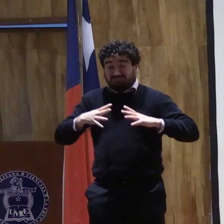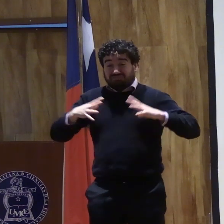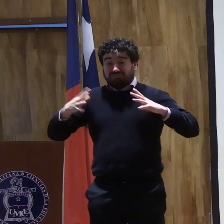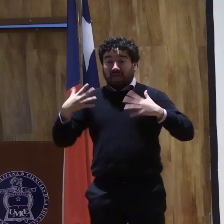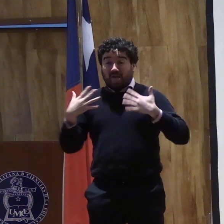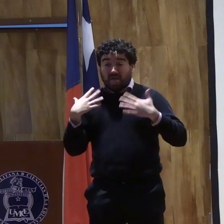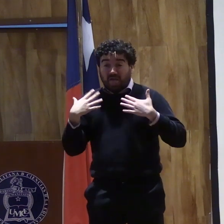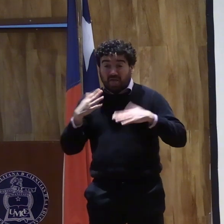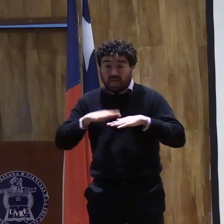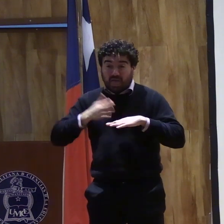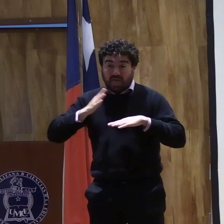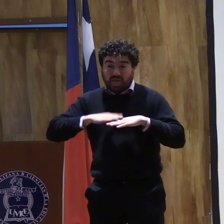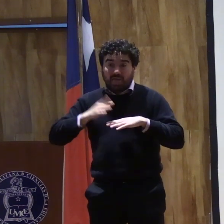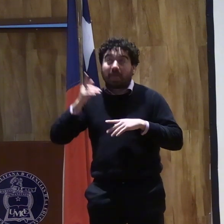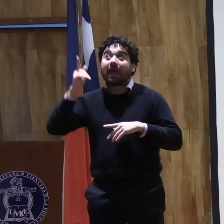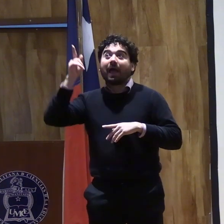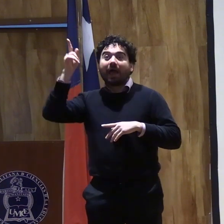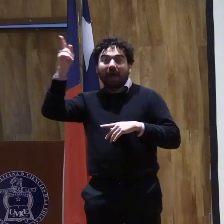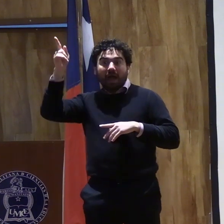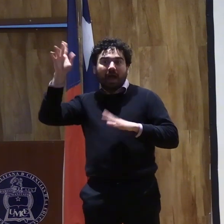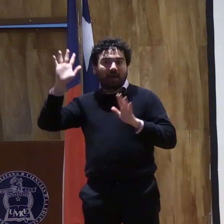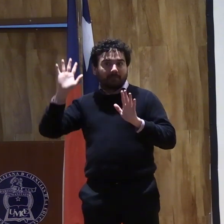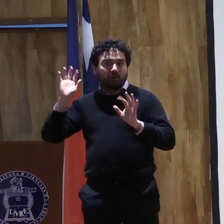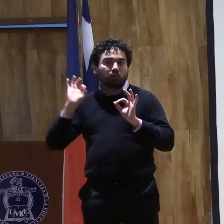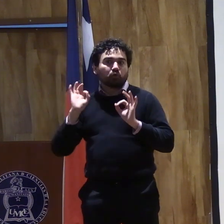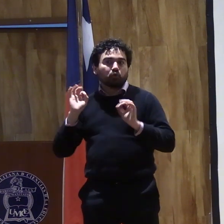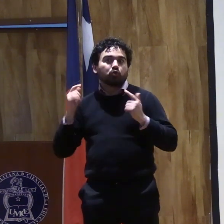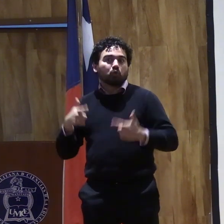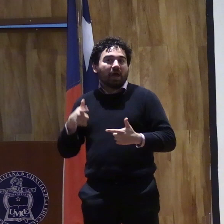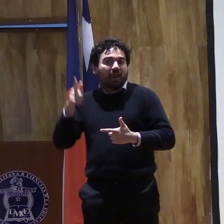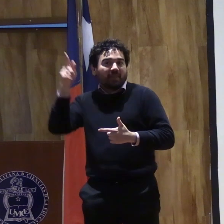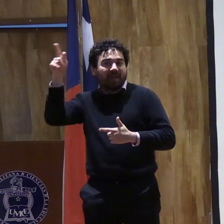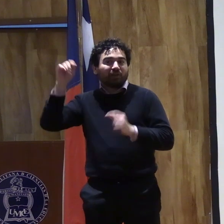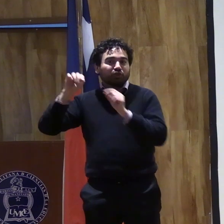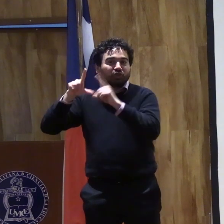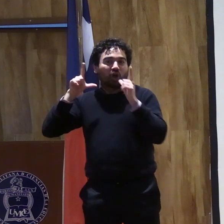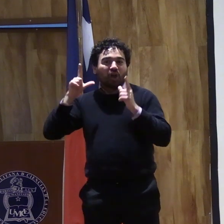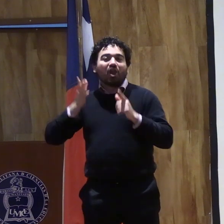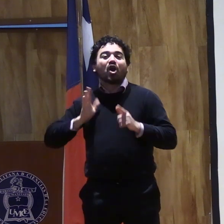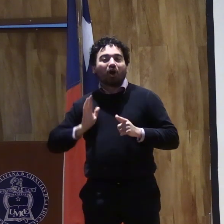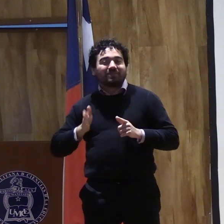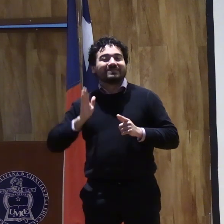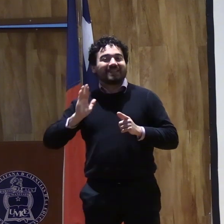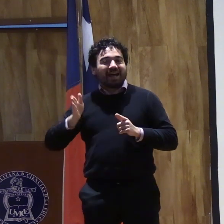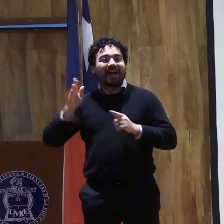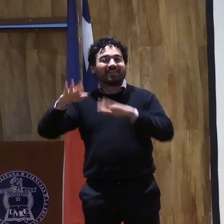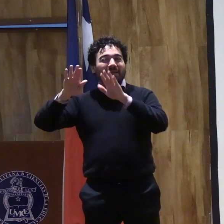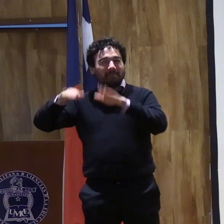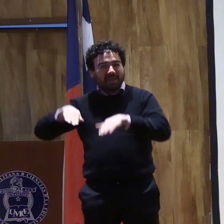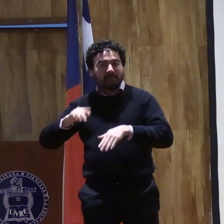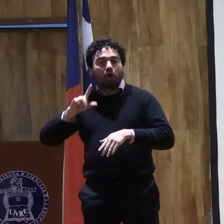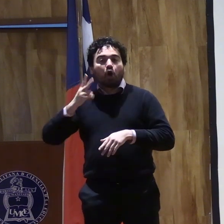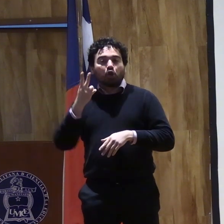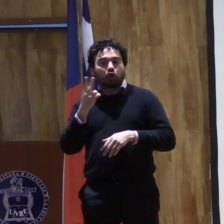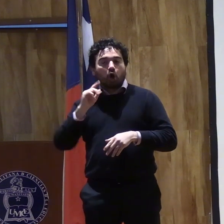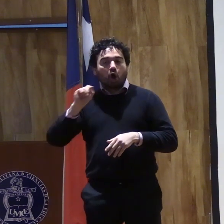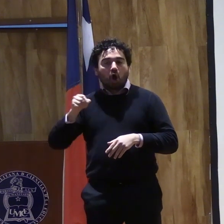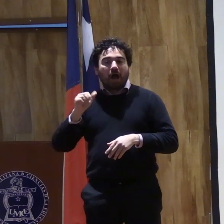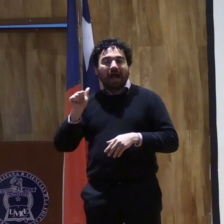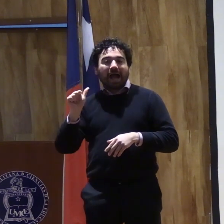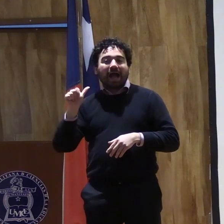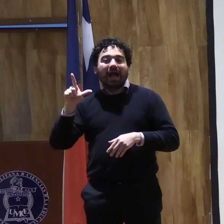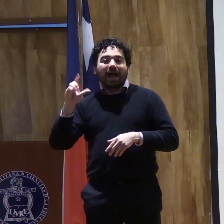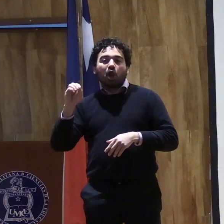llama constante porque no es variable, de perogrullo, pero que la constante solar se